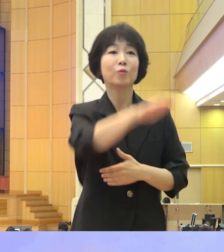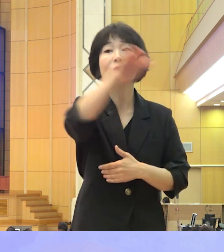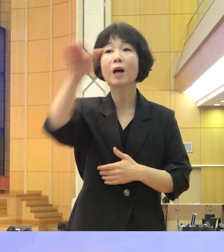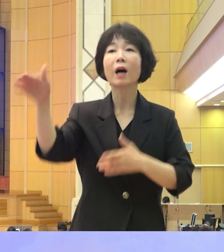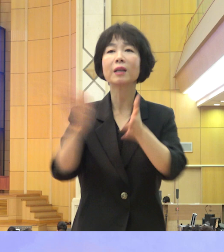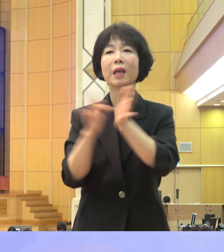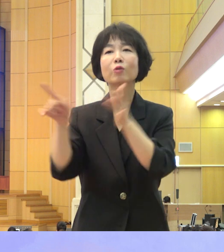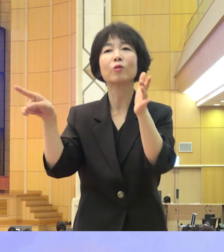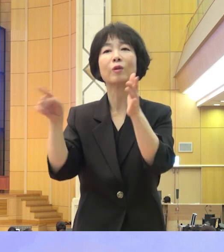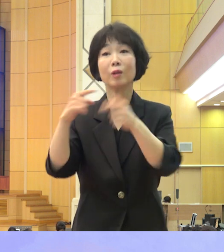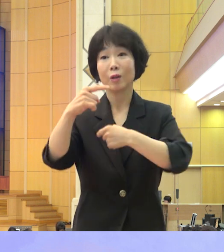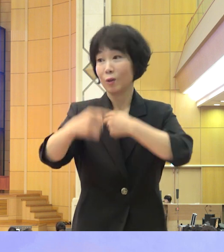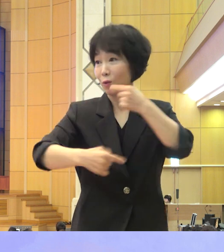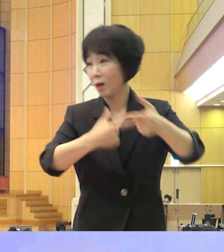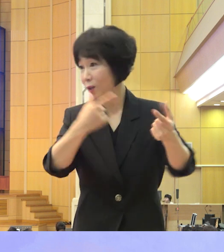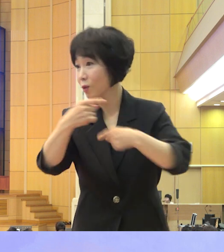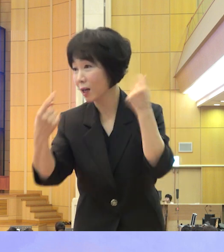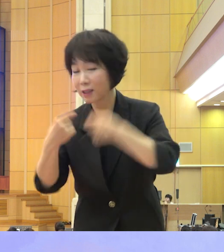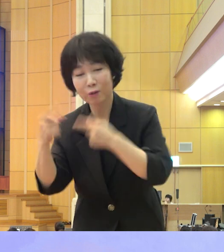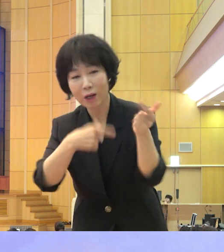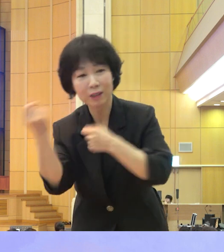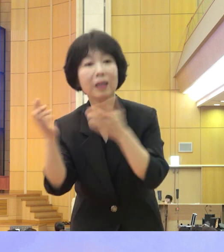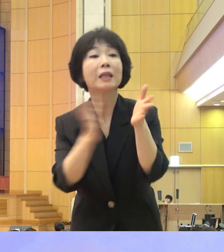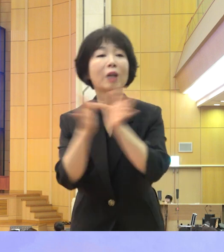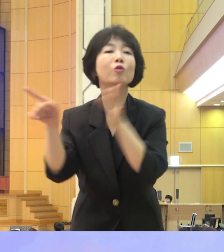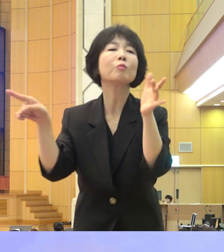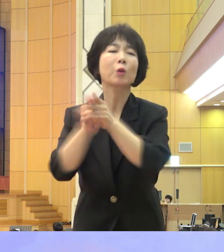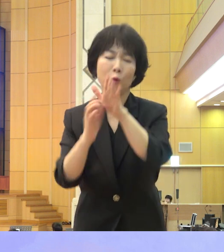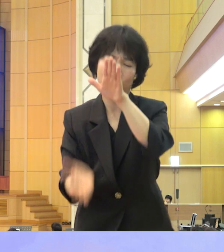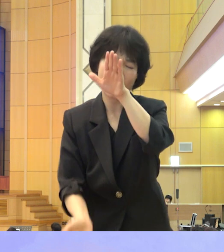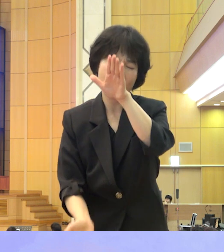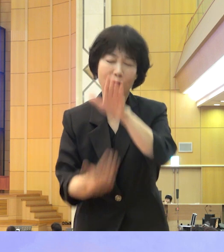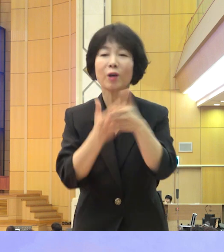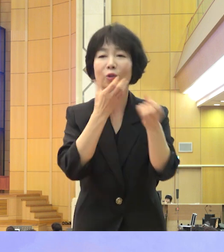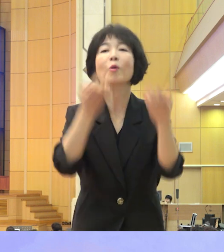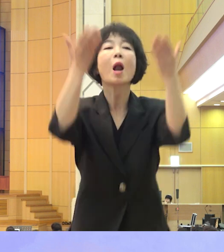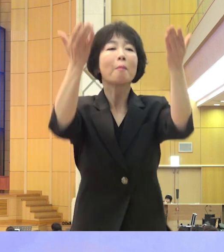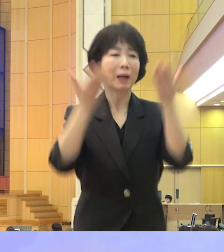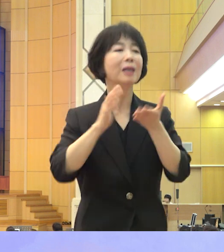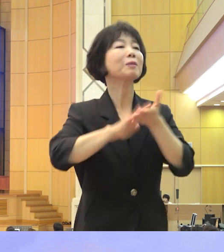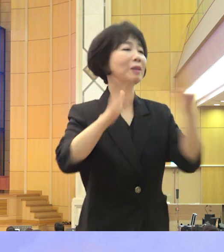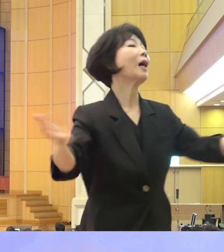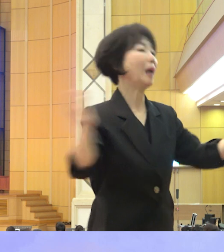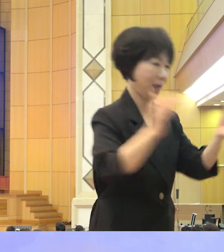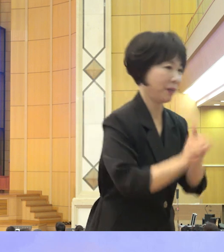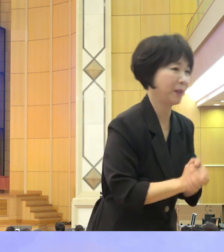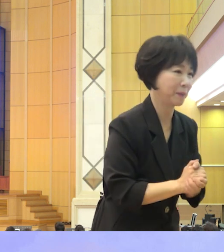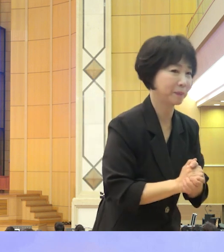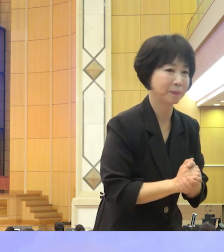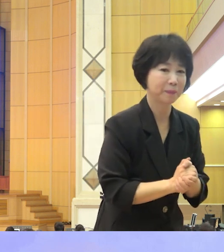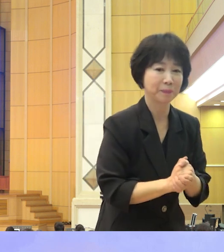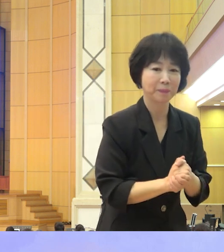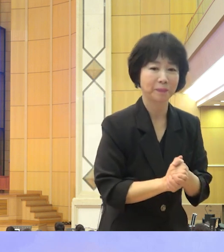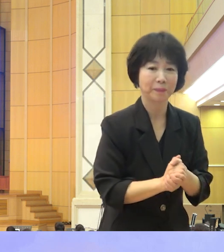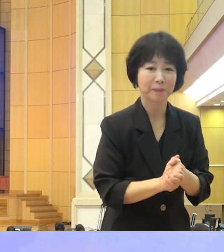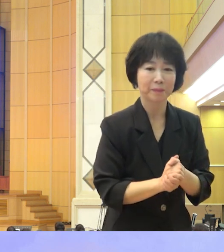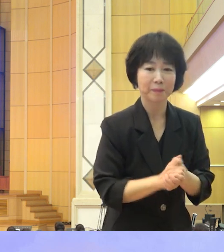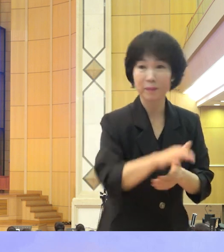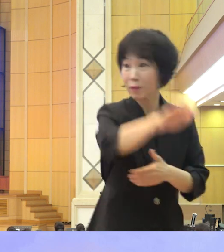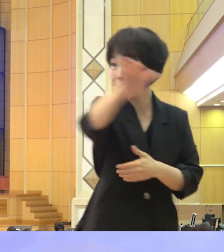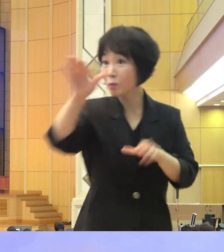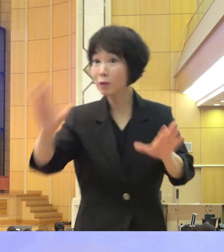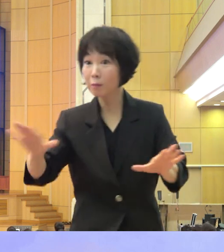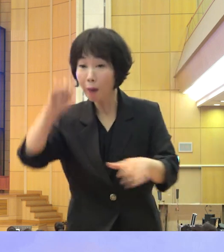최고의 복을 받았습니다 하고 인사하겠습니다. 예수 믿고 최고의 복을 받았습니다. 여러분은